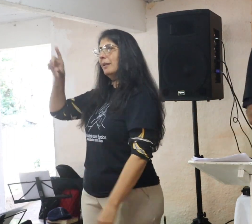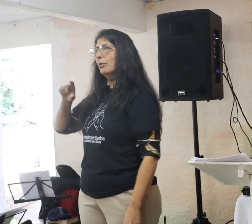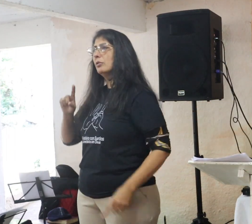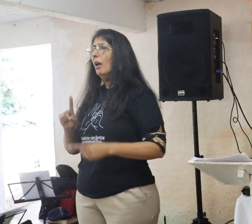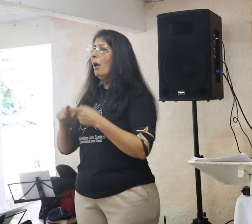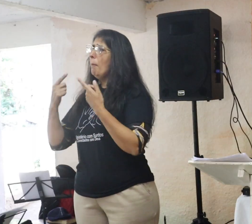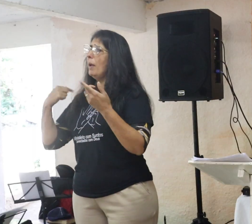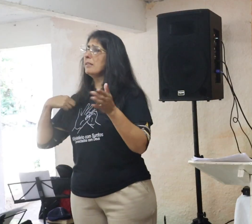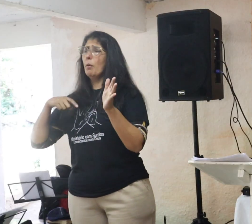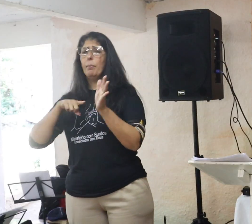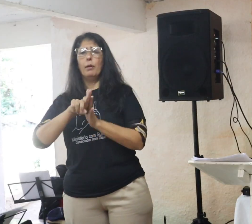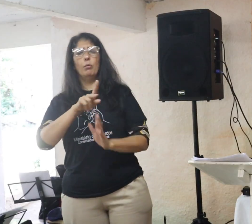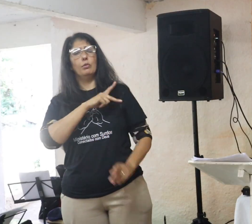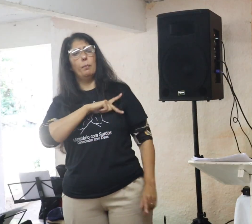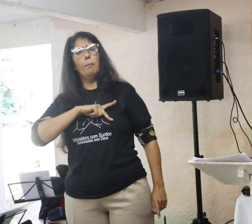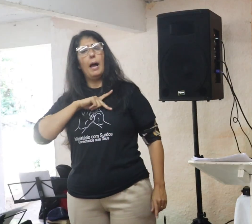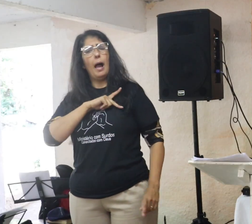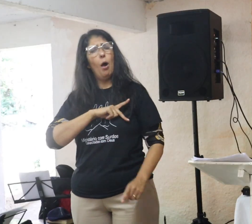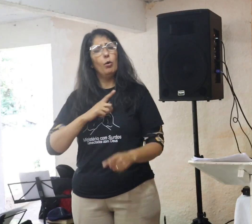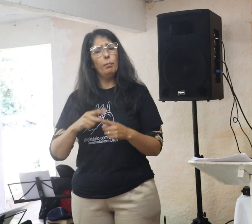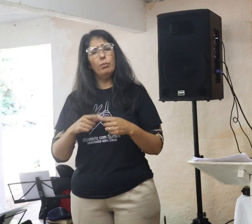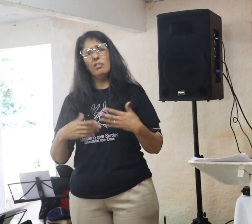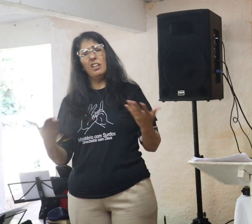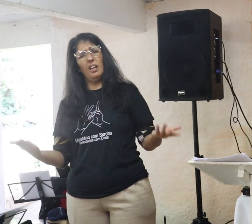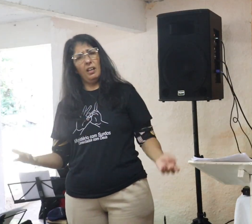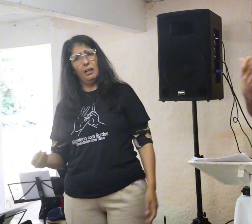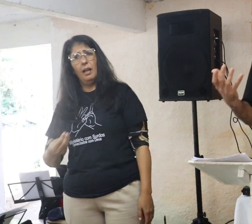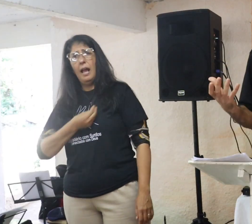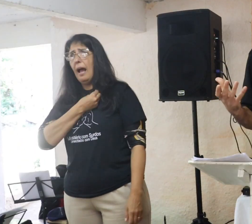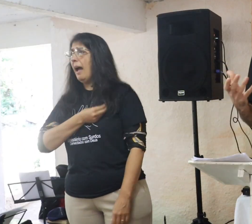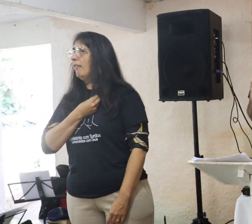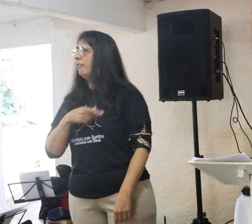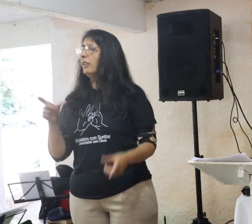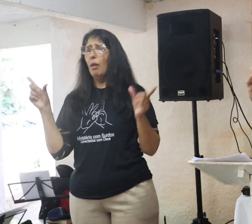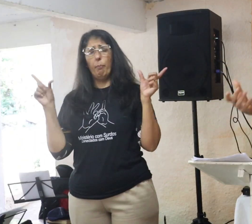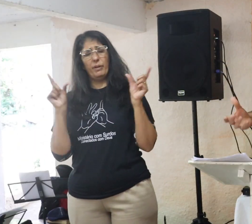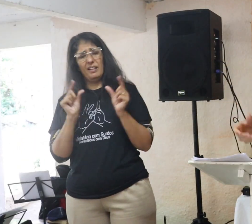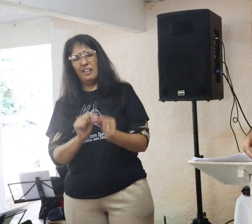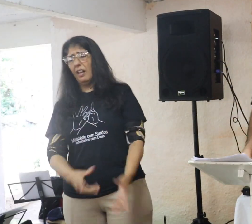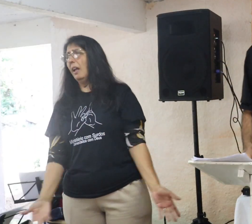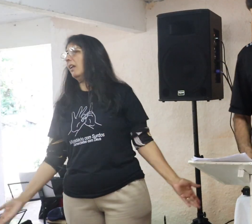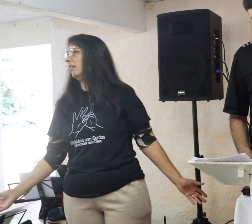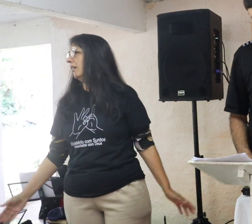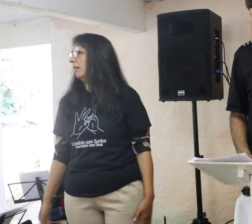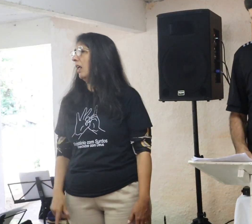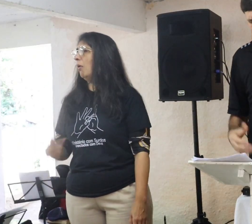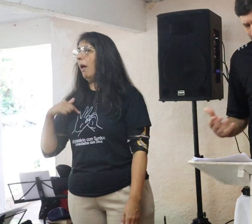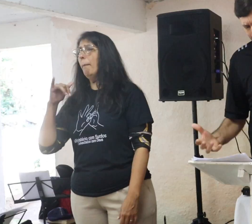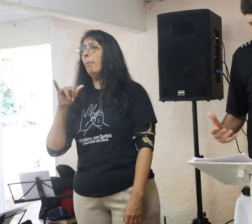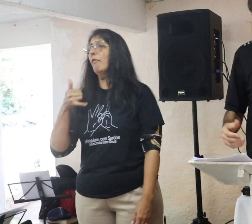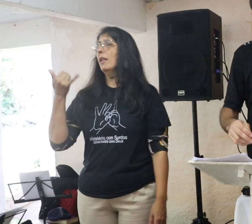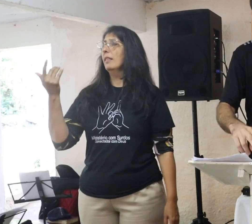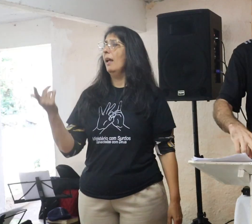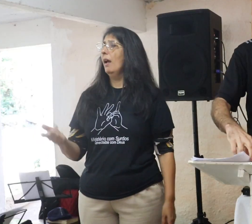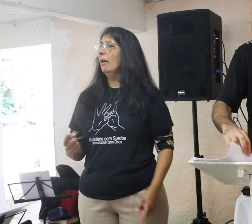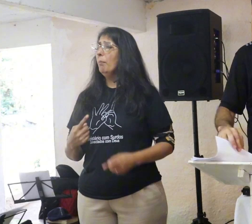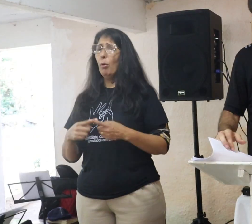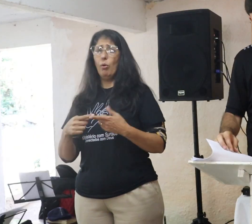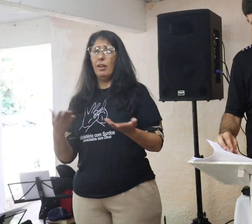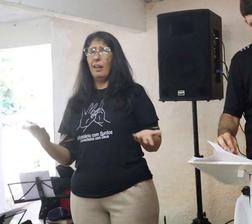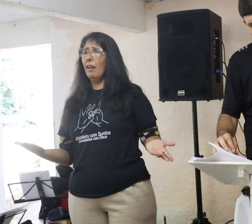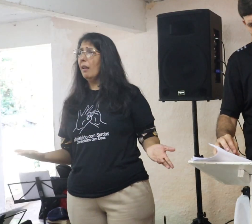Mas a vida não é tão curta, a vida não é tão passageira, a vida tem os seus perigos. Por que fazer